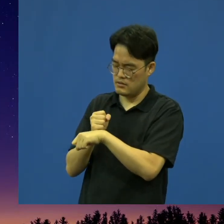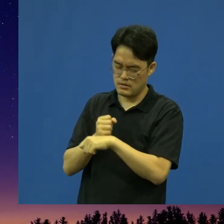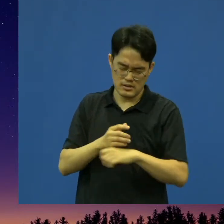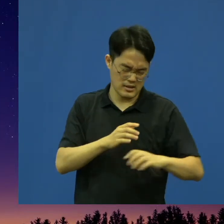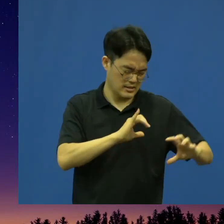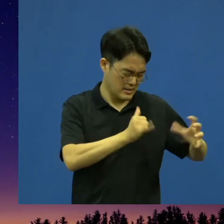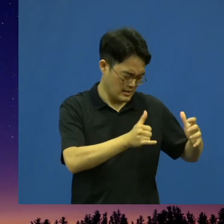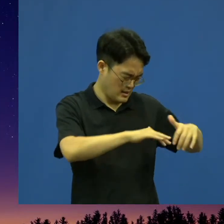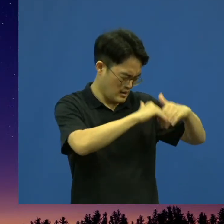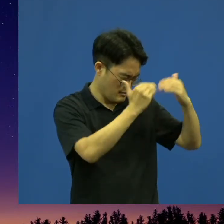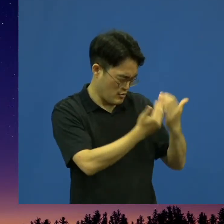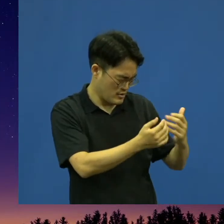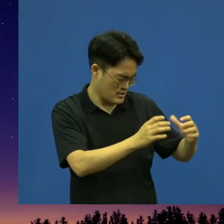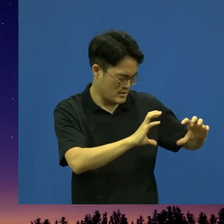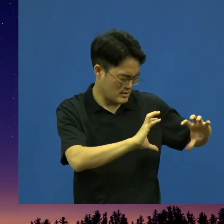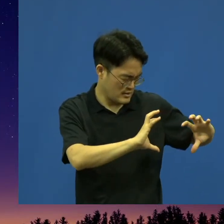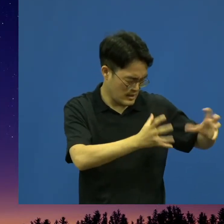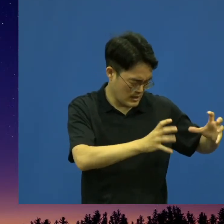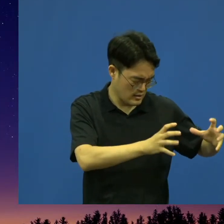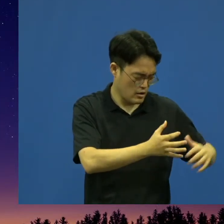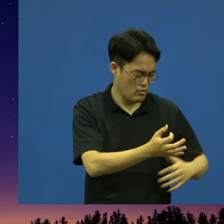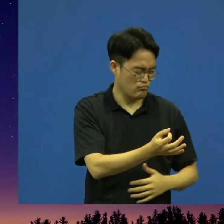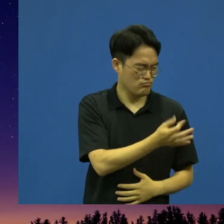세상의 모든 나라들이 부와